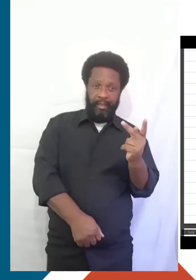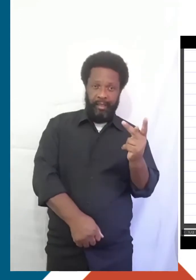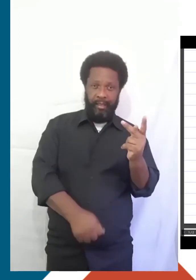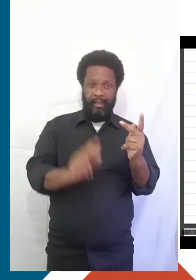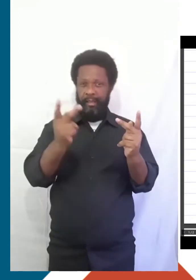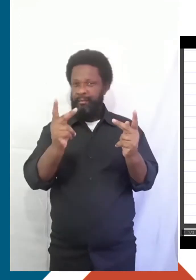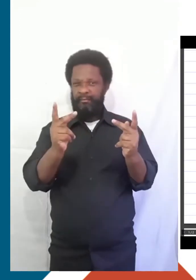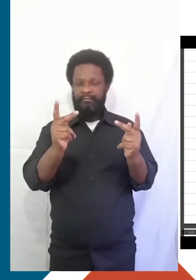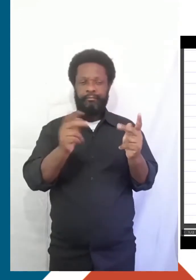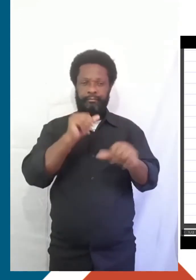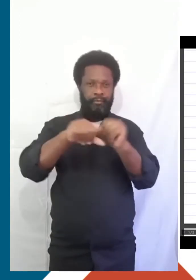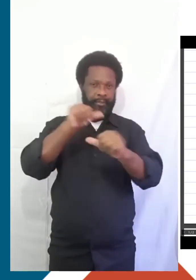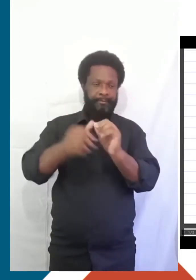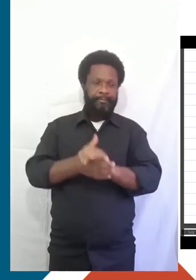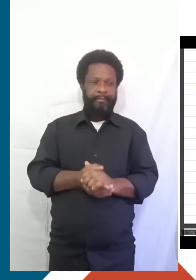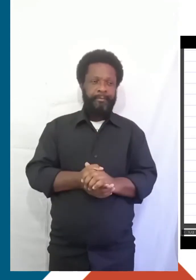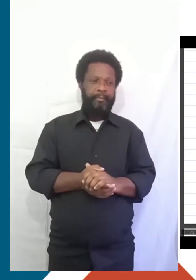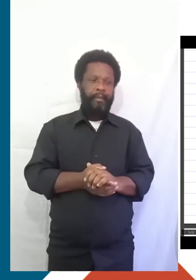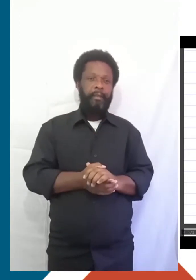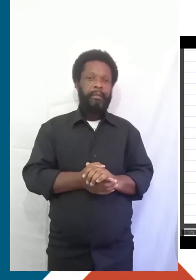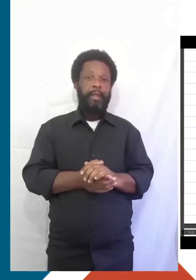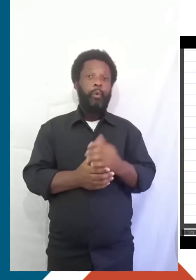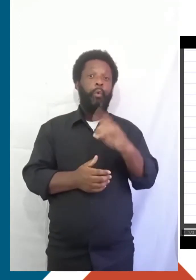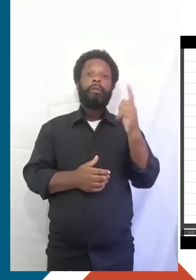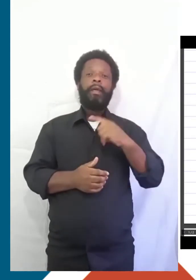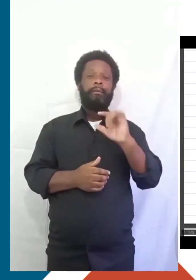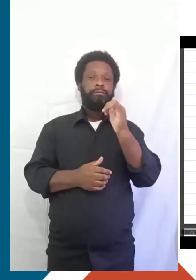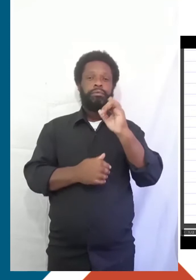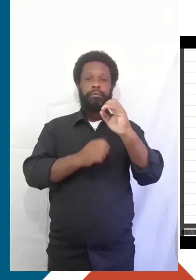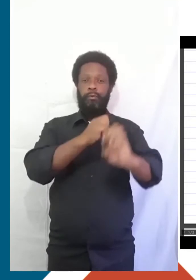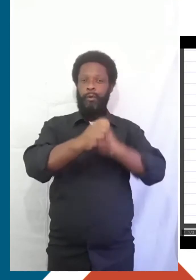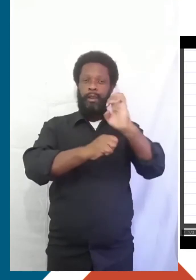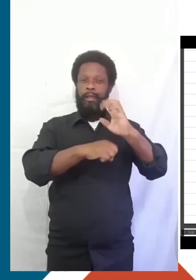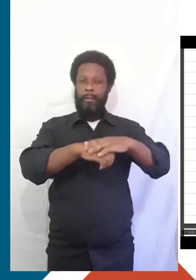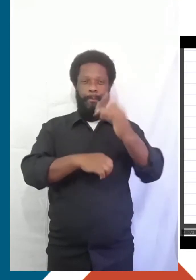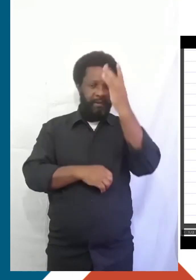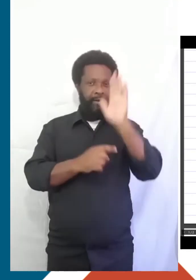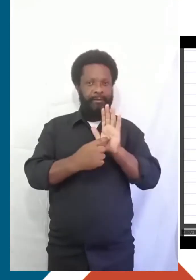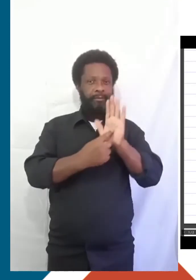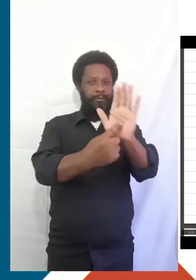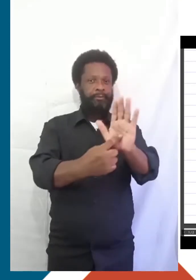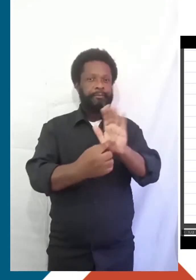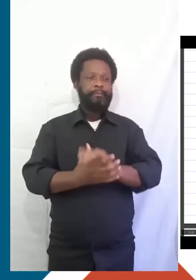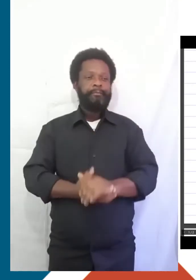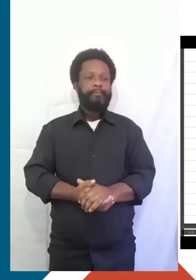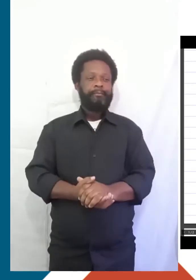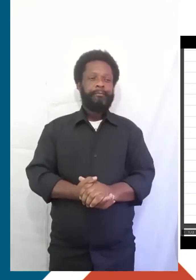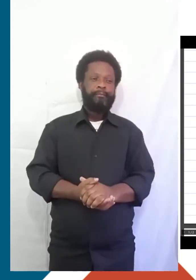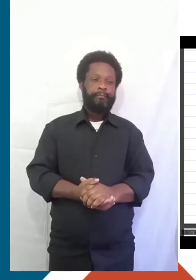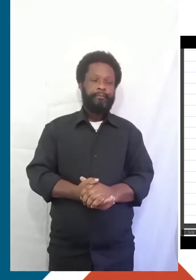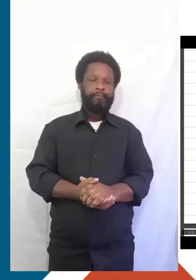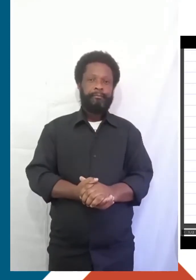H não. Vou botar cloro, que tem mais elétrons, fica mais fácil de